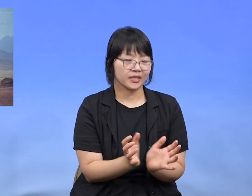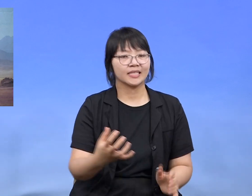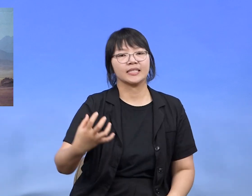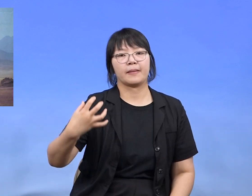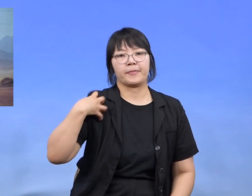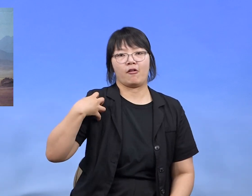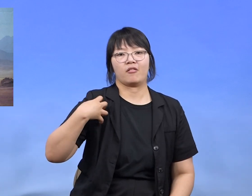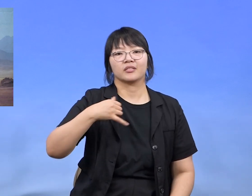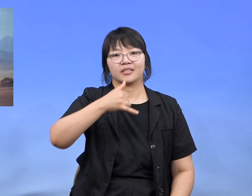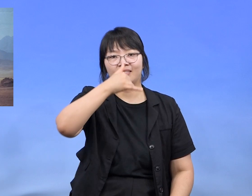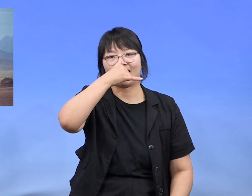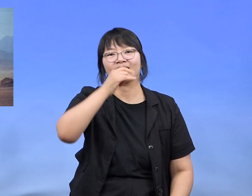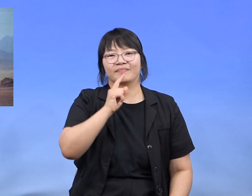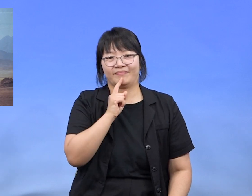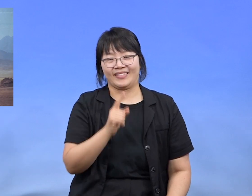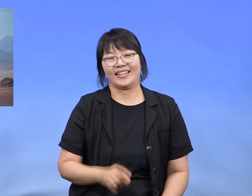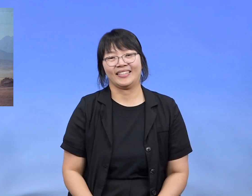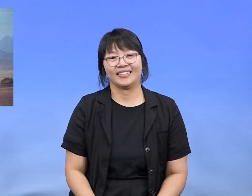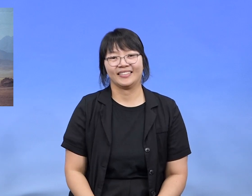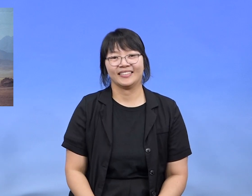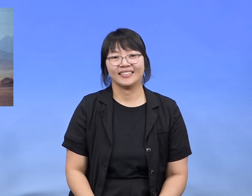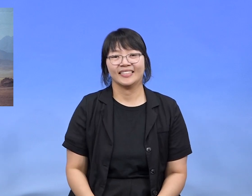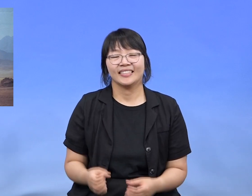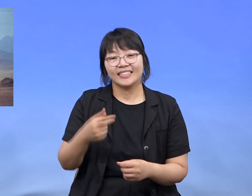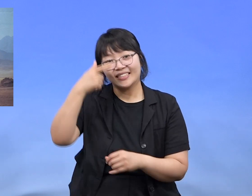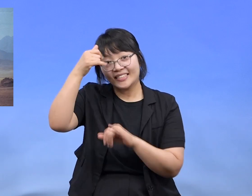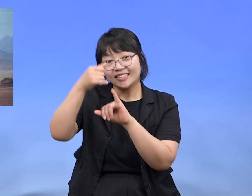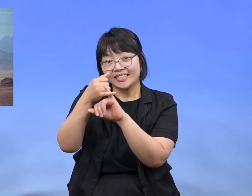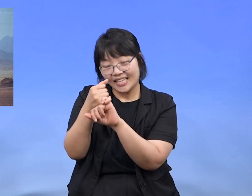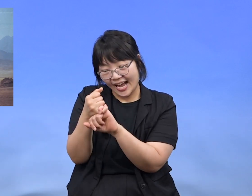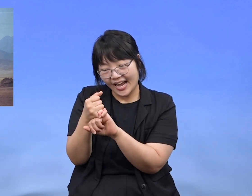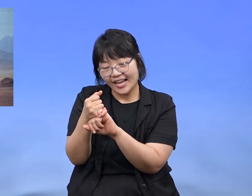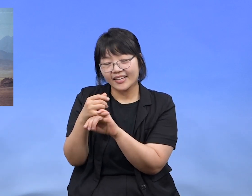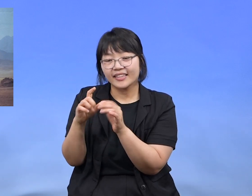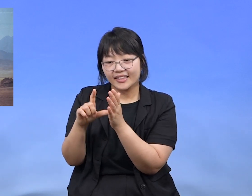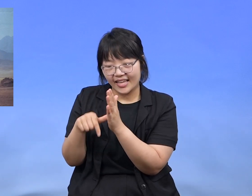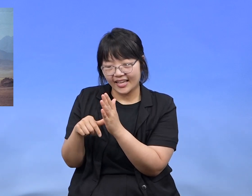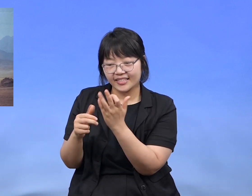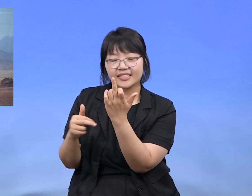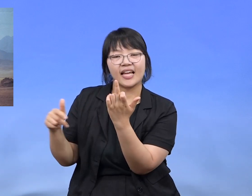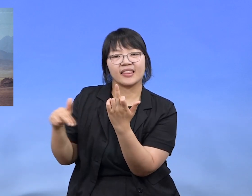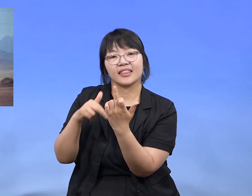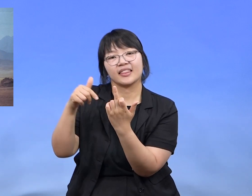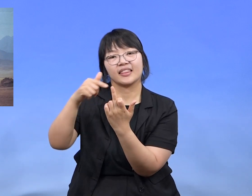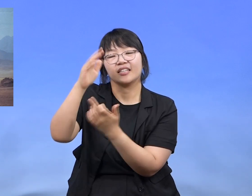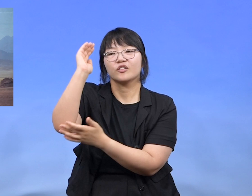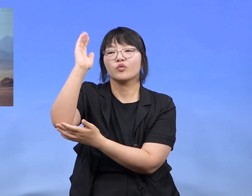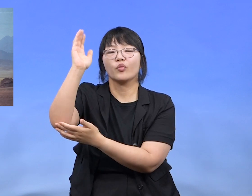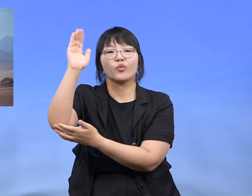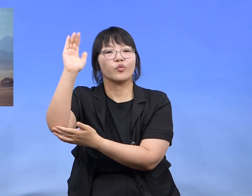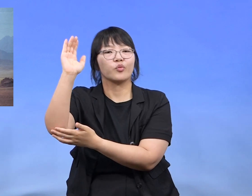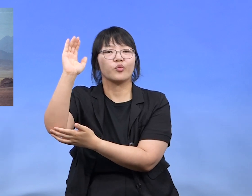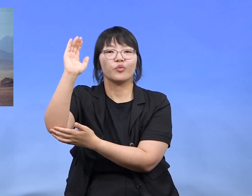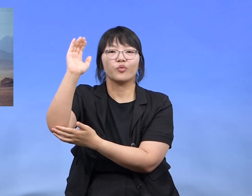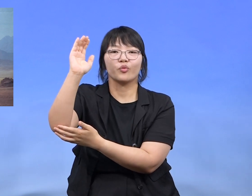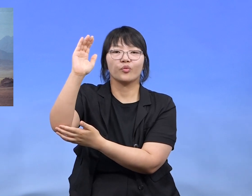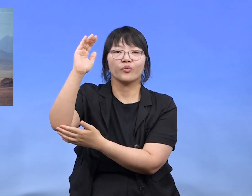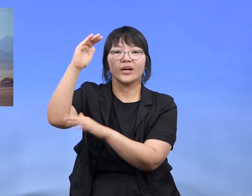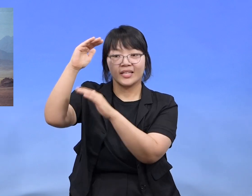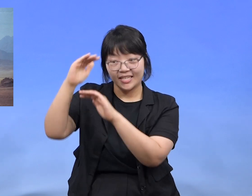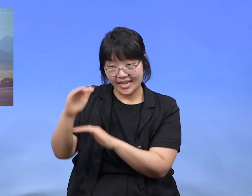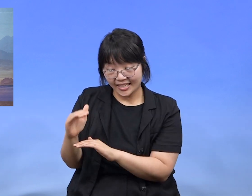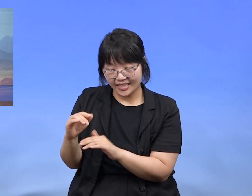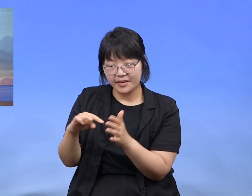우리가 신약성경 산상수훈을 읽다 보면 예수님이 제 아들에게 마태복음 5장